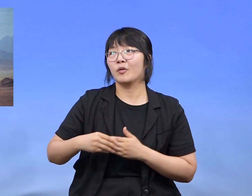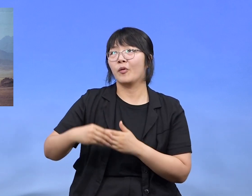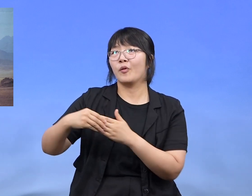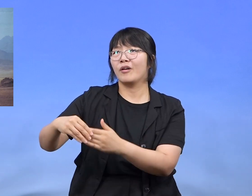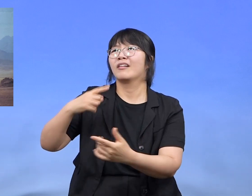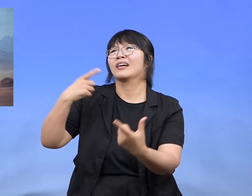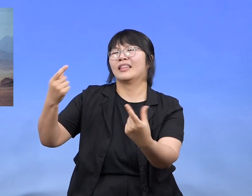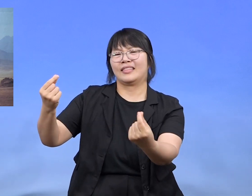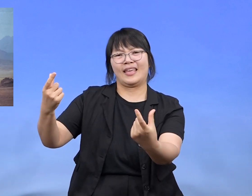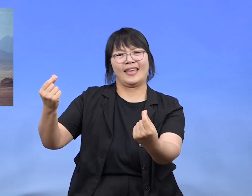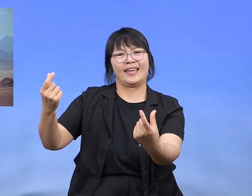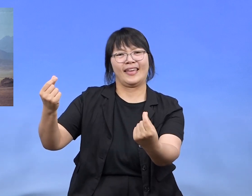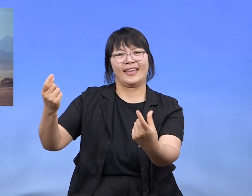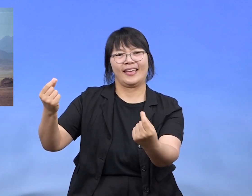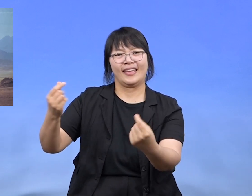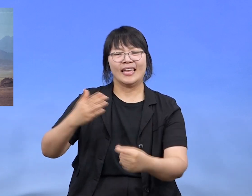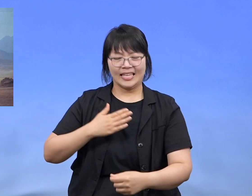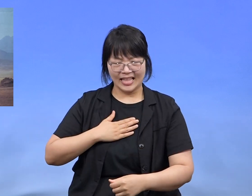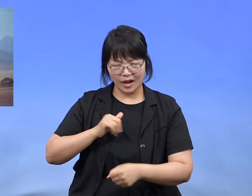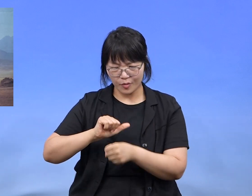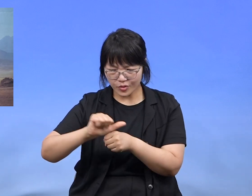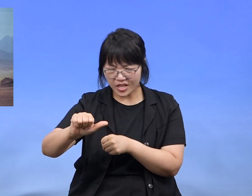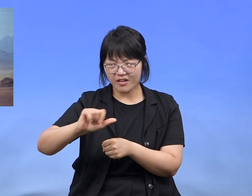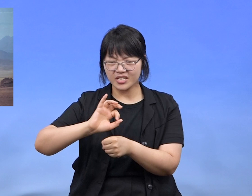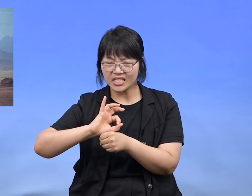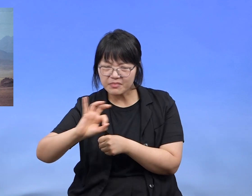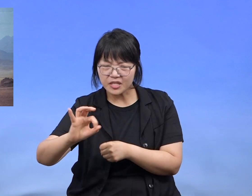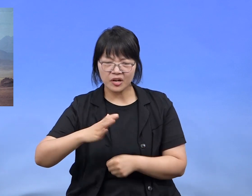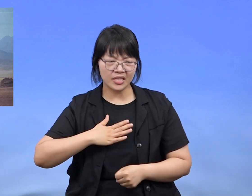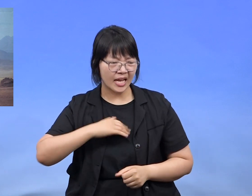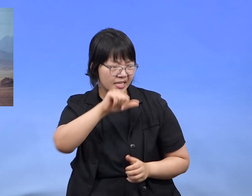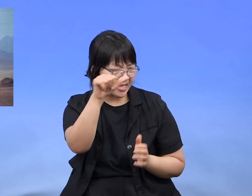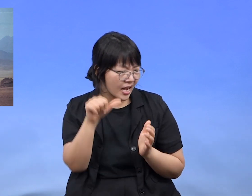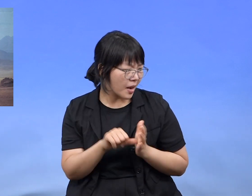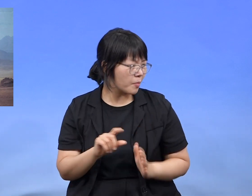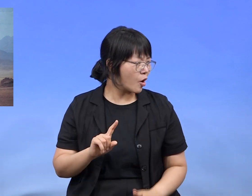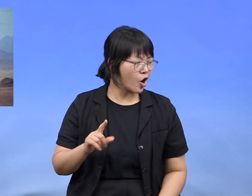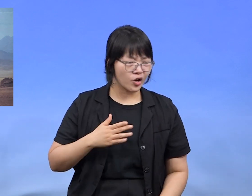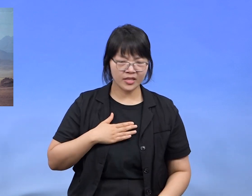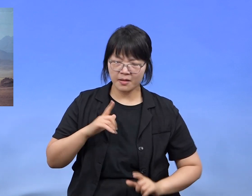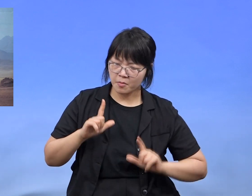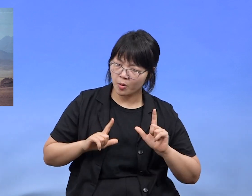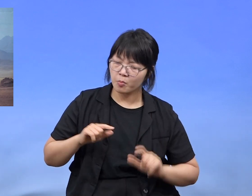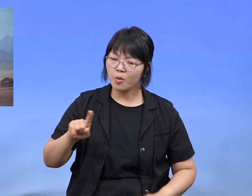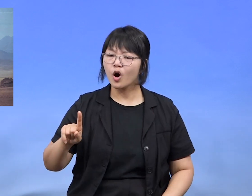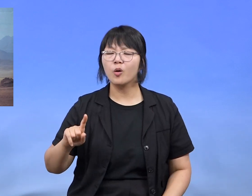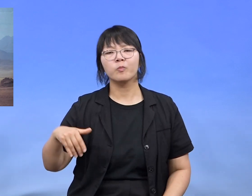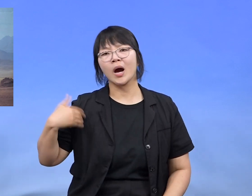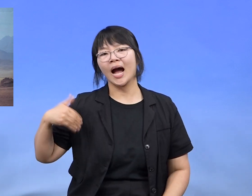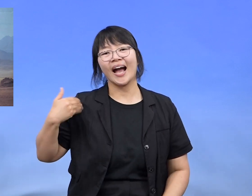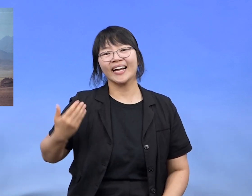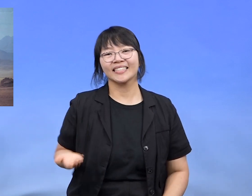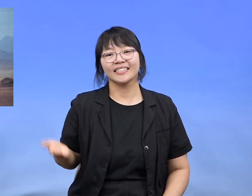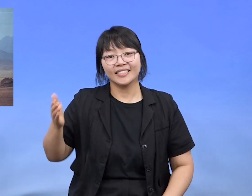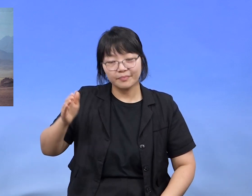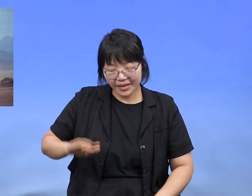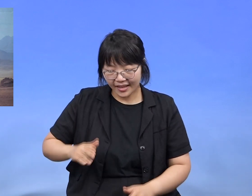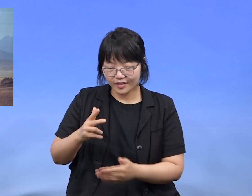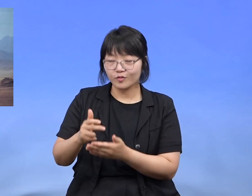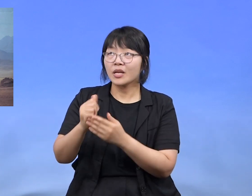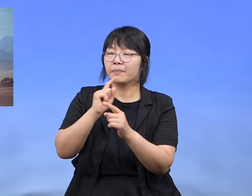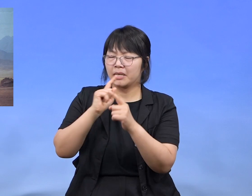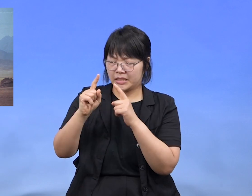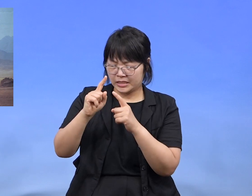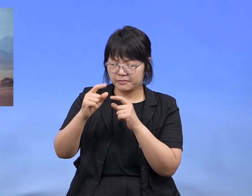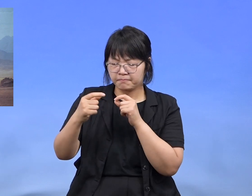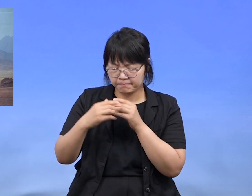5년 후, 10년 후에 내 인생을 알지 못하지만 내가 매일 말씀으로 인도를 받으면서 나는 오늘 내가